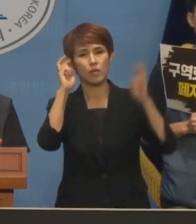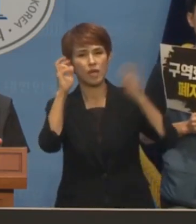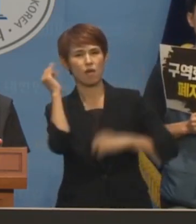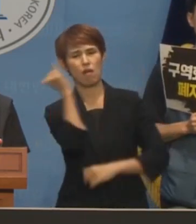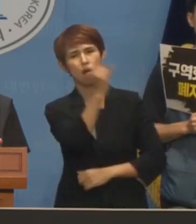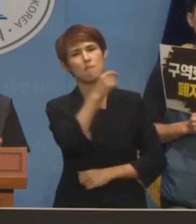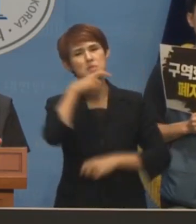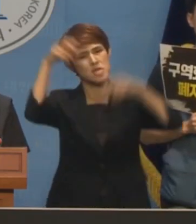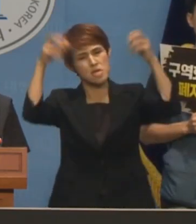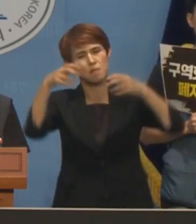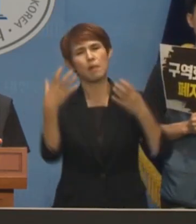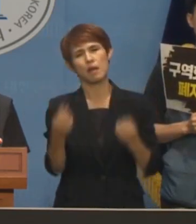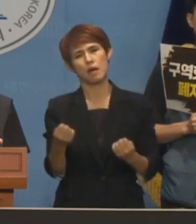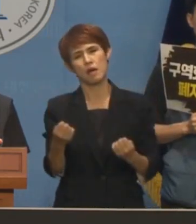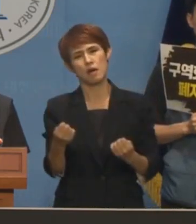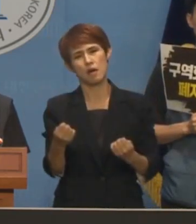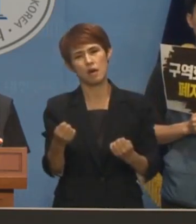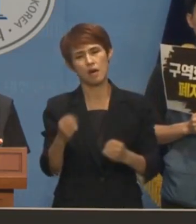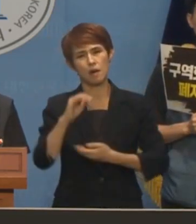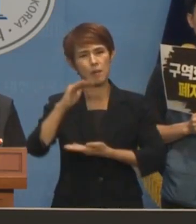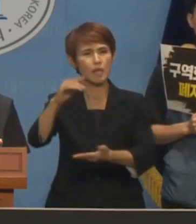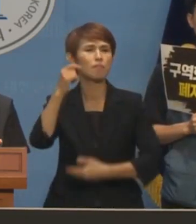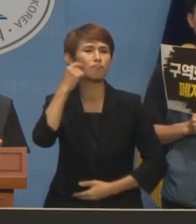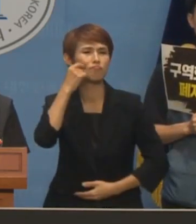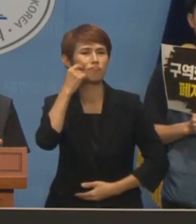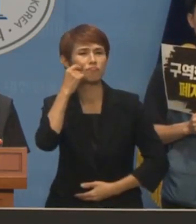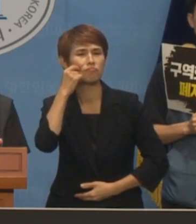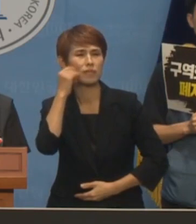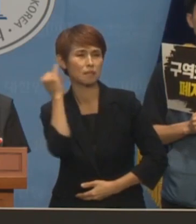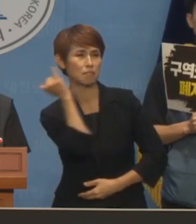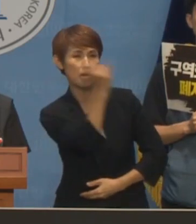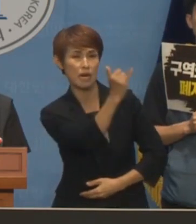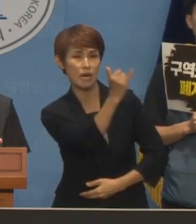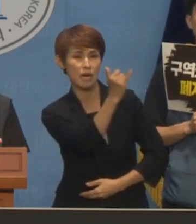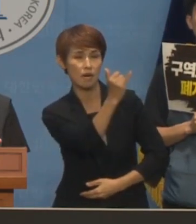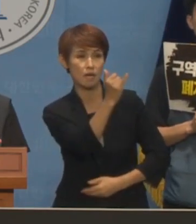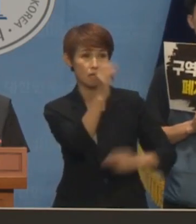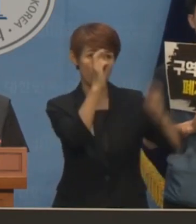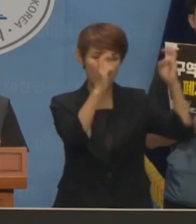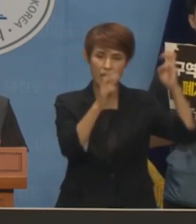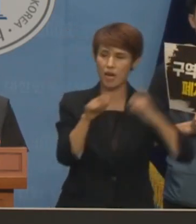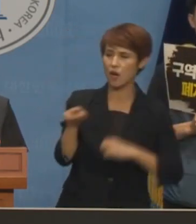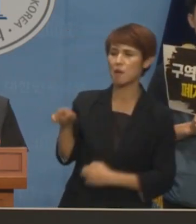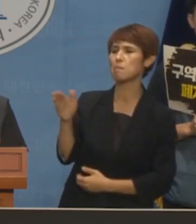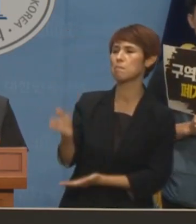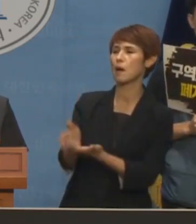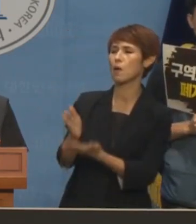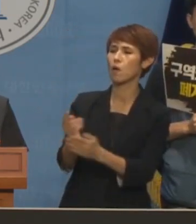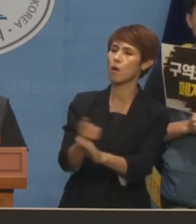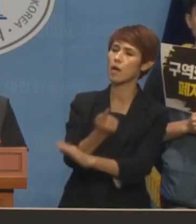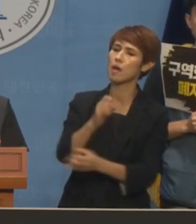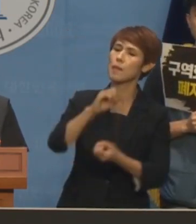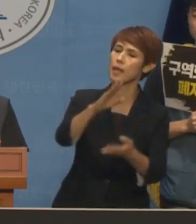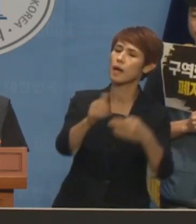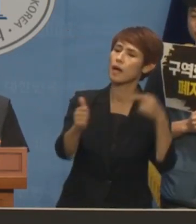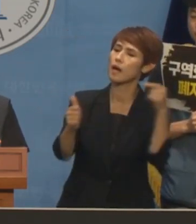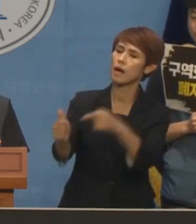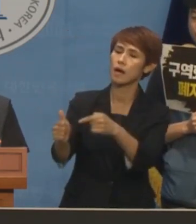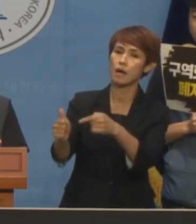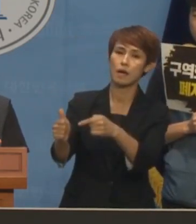비가 너무 많이 와서 배달을 못 하겠다는 고인에게 쿠팡은 거기 말고 다른 곳부터 하라고